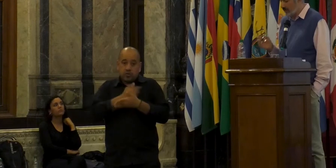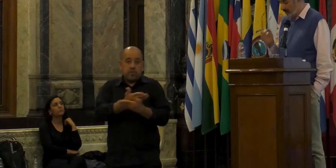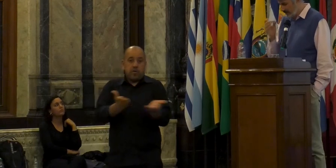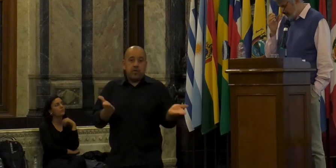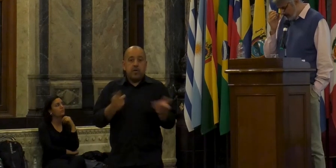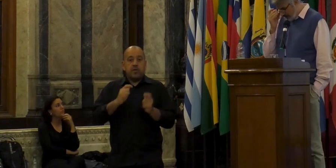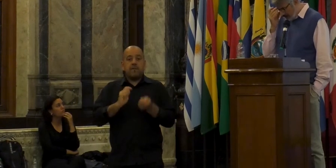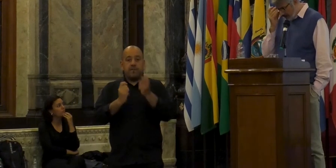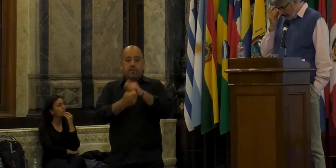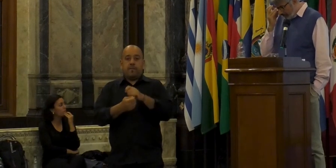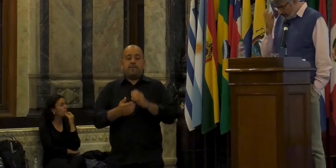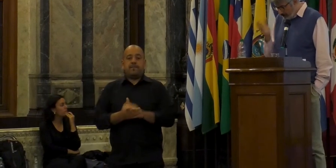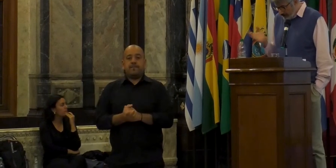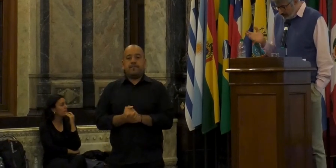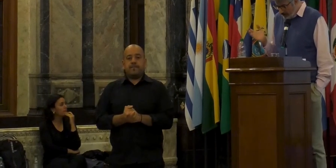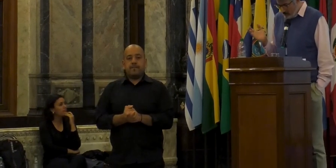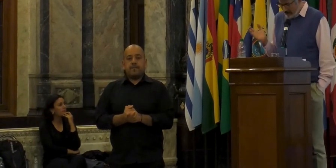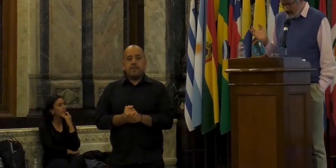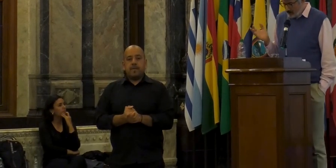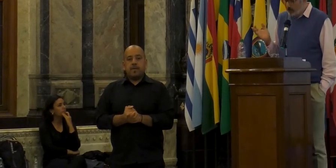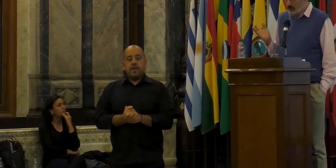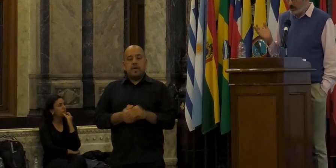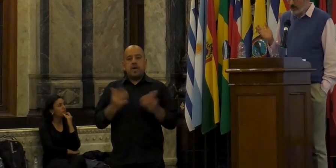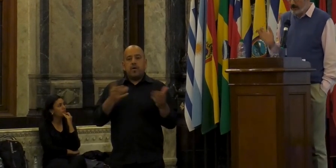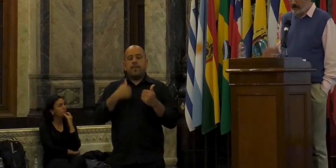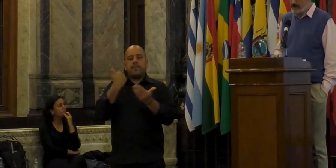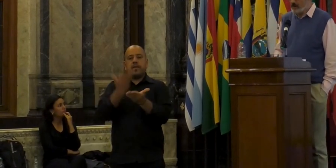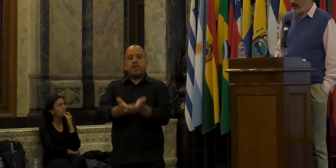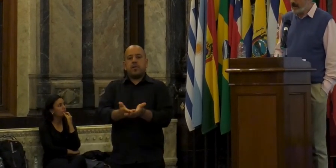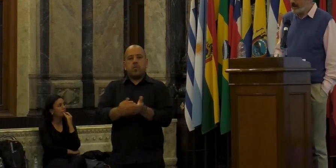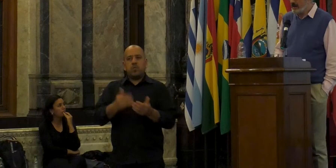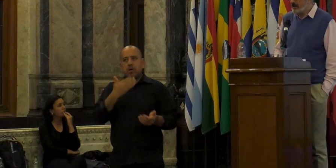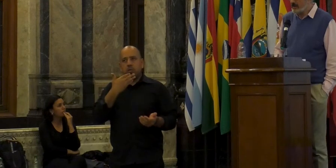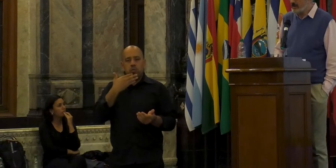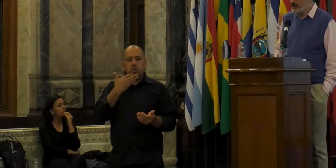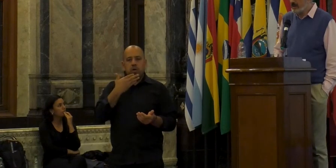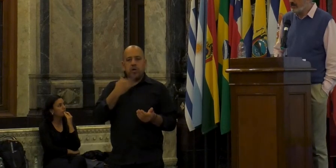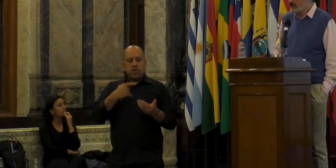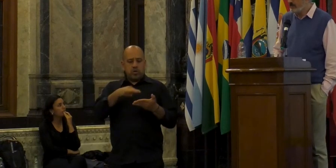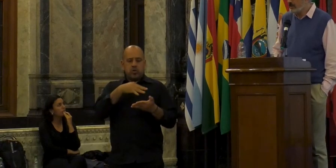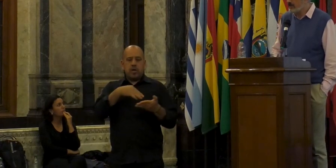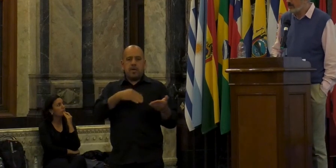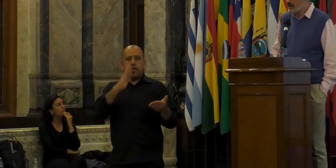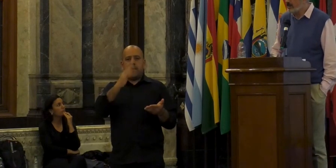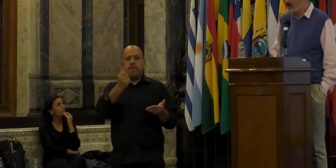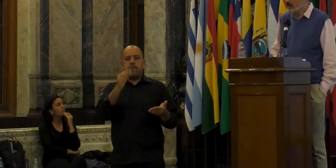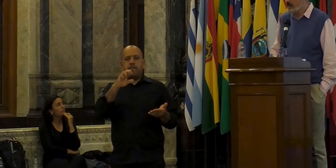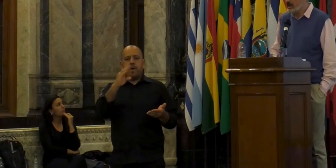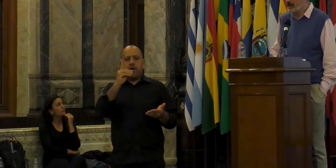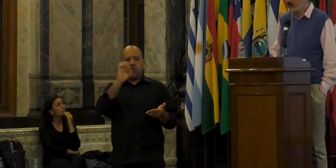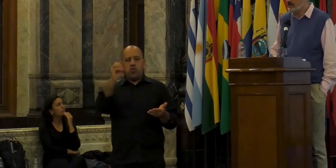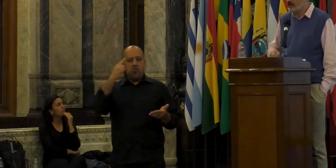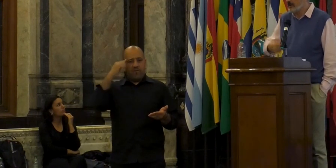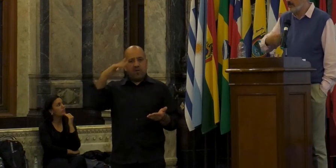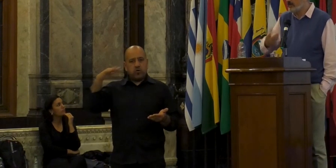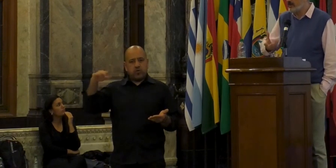lo transforman. Y finalmente, una inquietud, ¿no? Es algo que leí en José Luis Pardo, un filósofo español, que decía